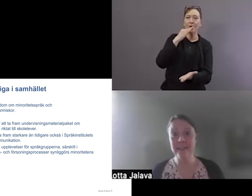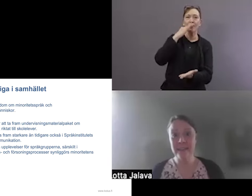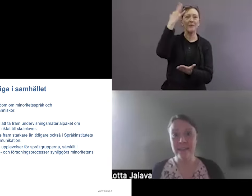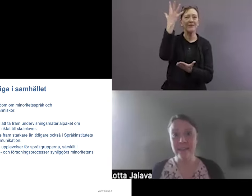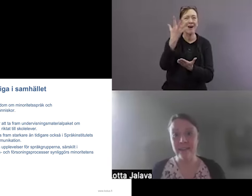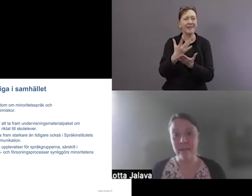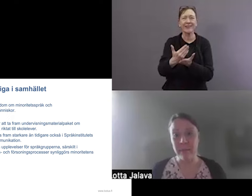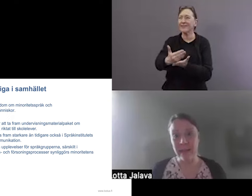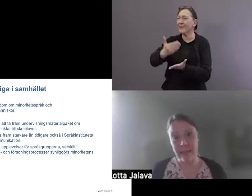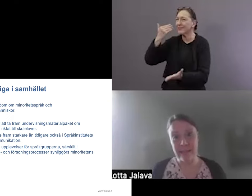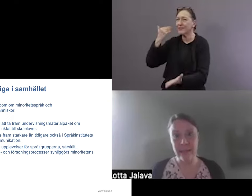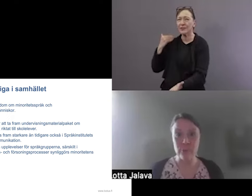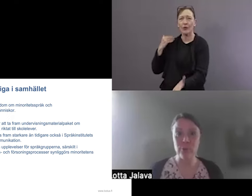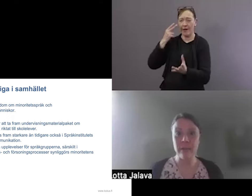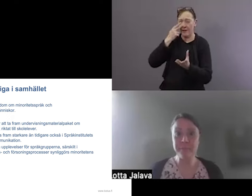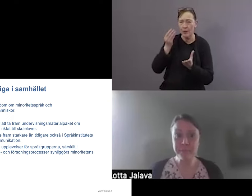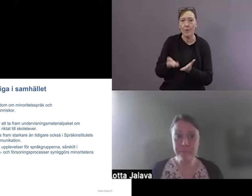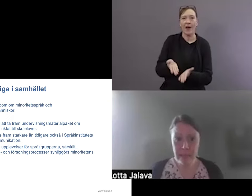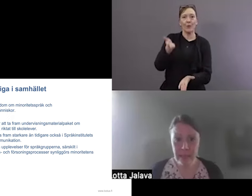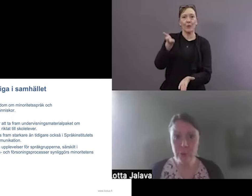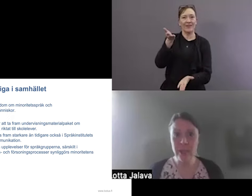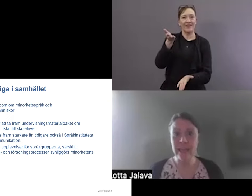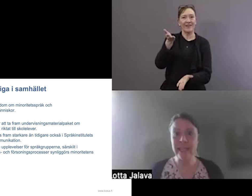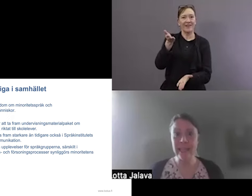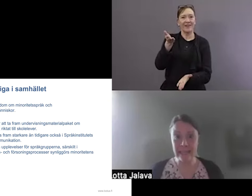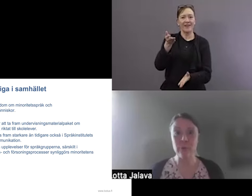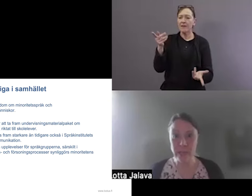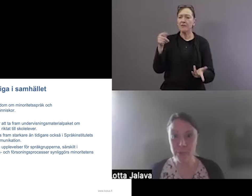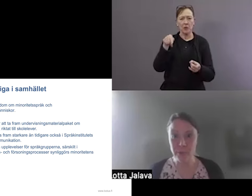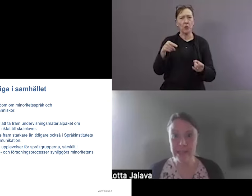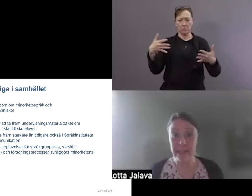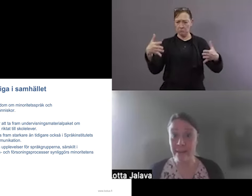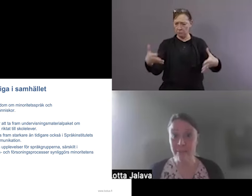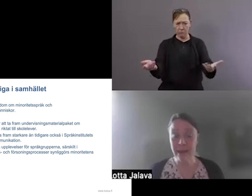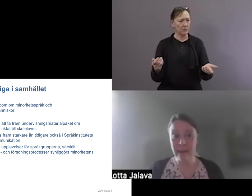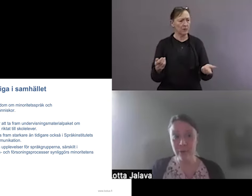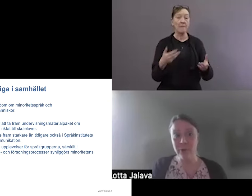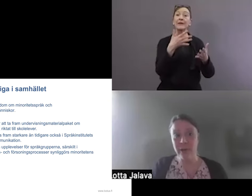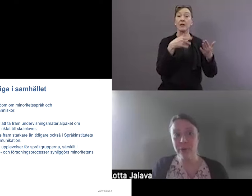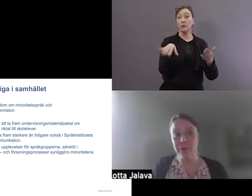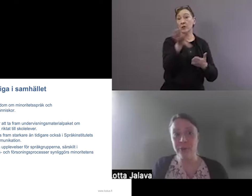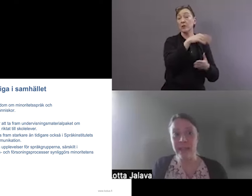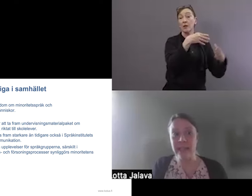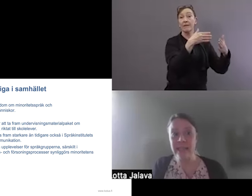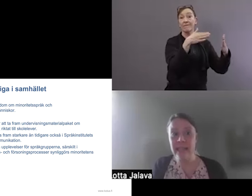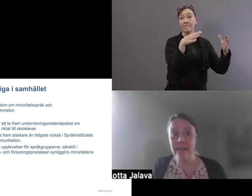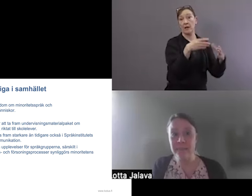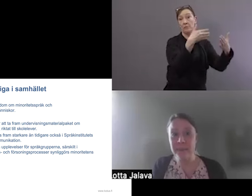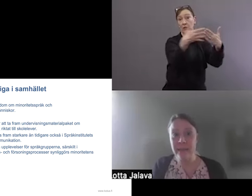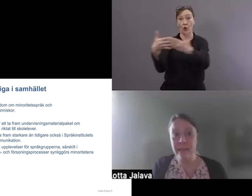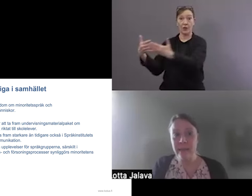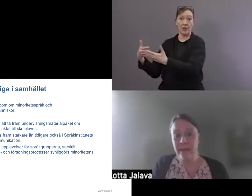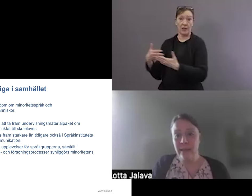nykypäivään, minkälaisia taustoja näiden kielten yhteiskunnallisella asemallakin on, niin on hyvin